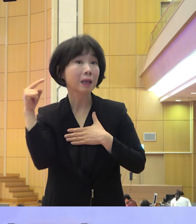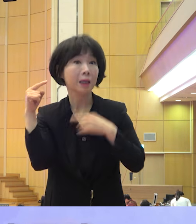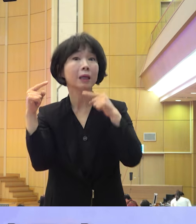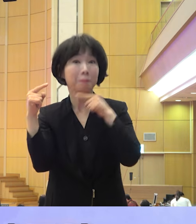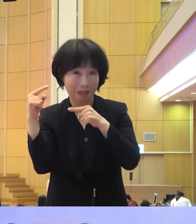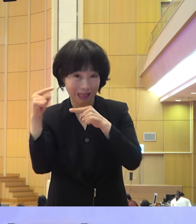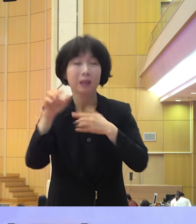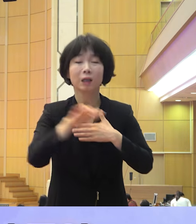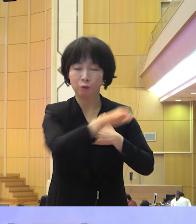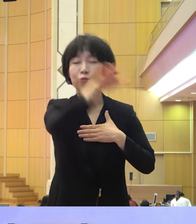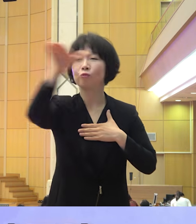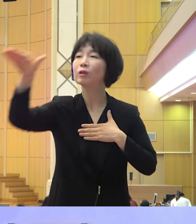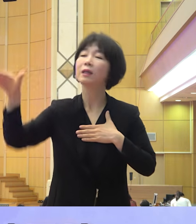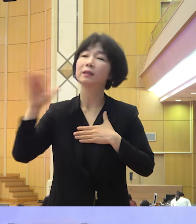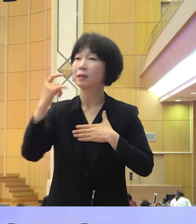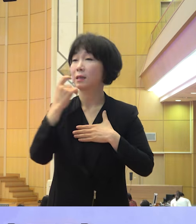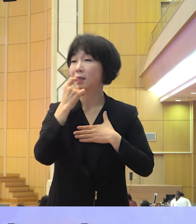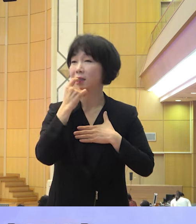우리를